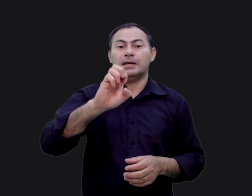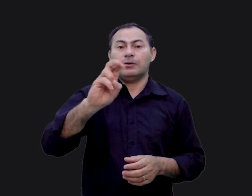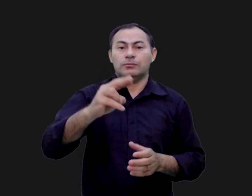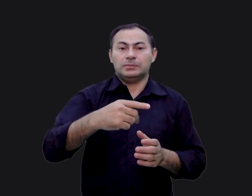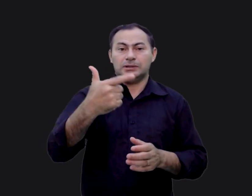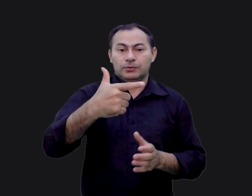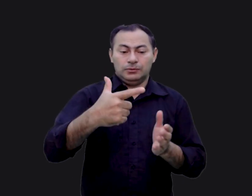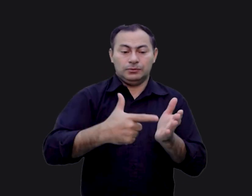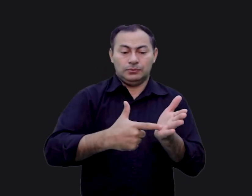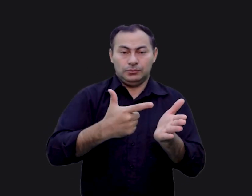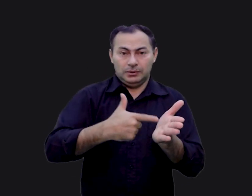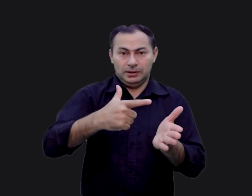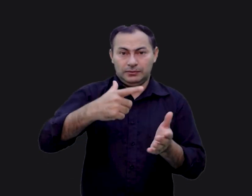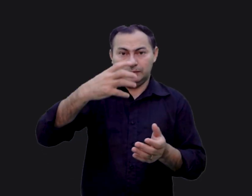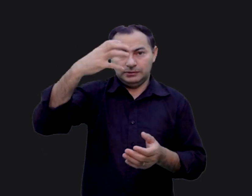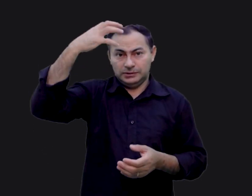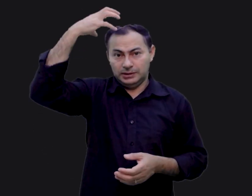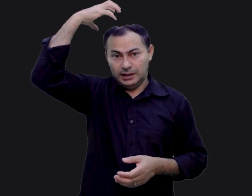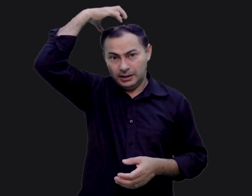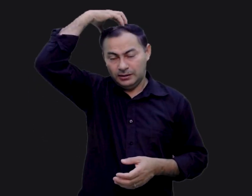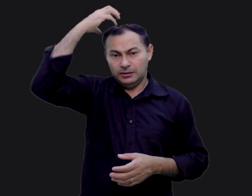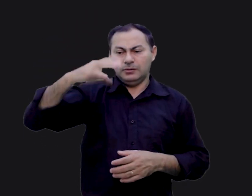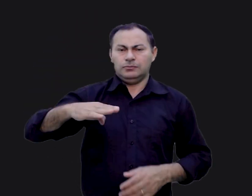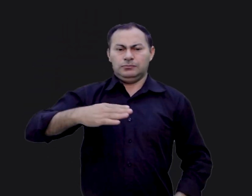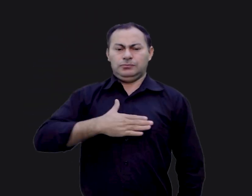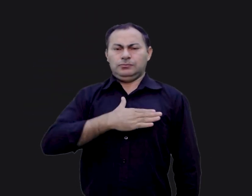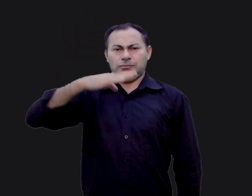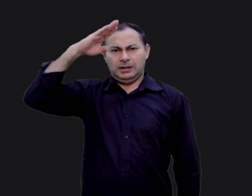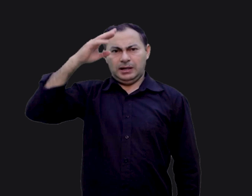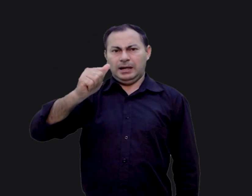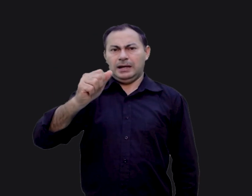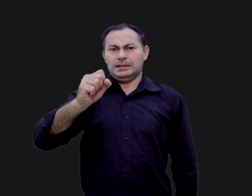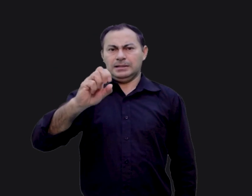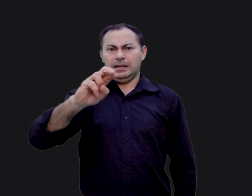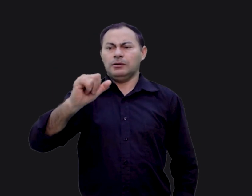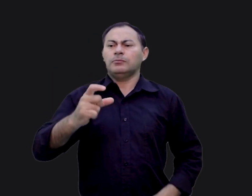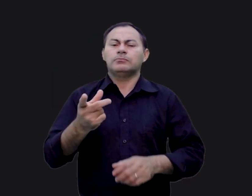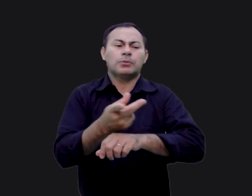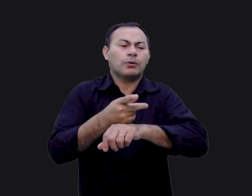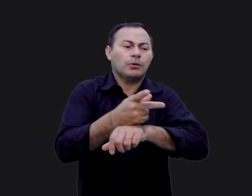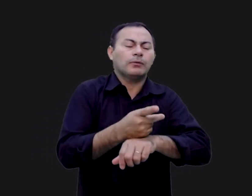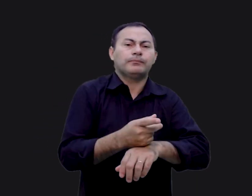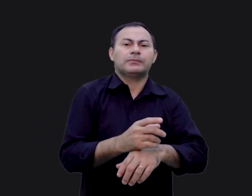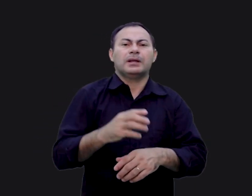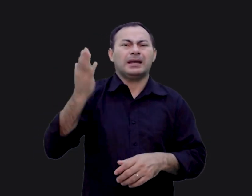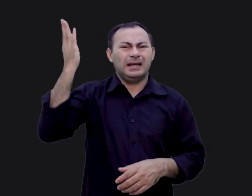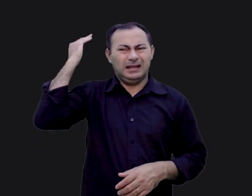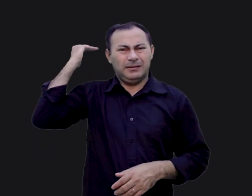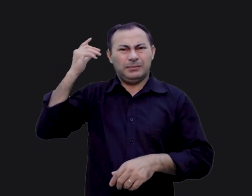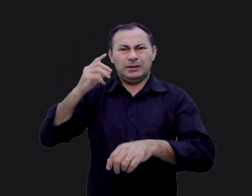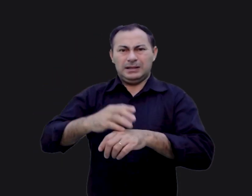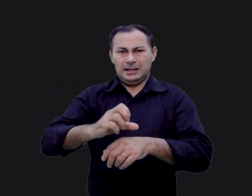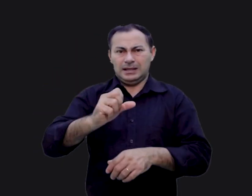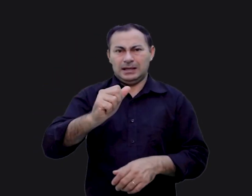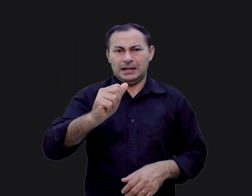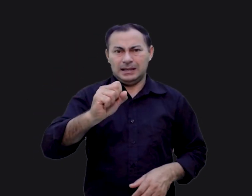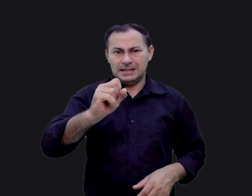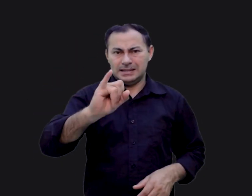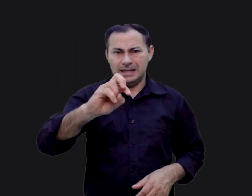a história de Eliseu em 2º Reis, quando o general do exército assírio o procurou para curá-lo. Nessa época, a Síria estava prestes a